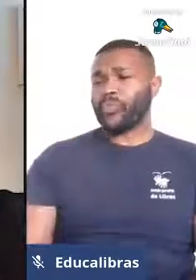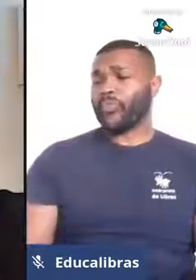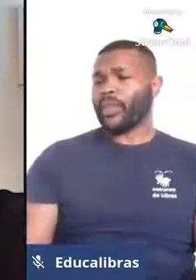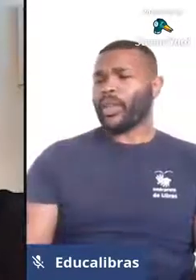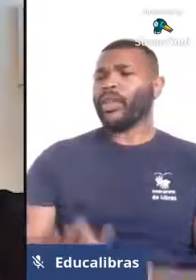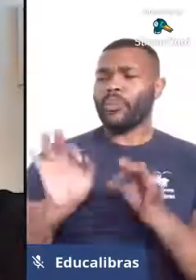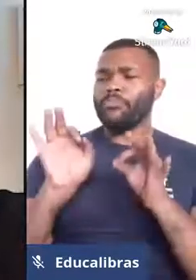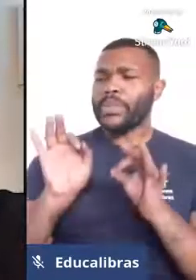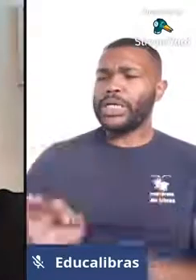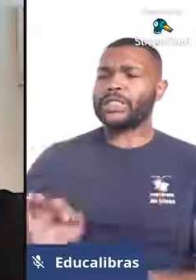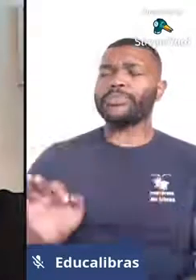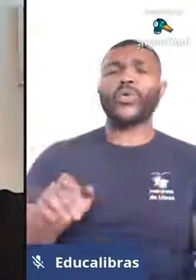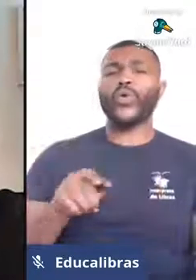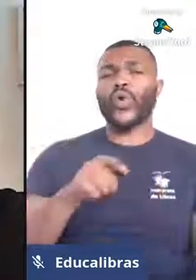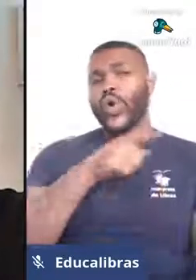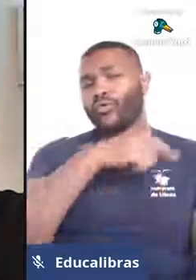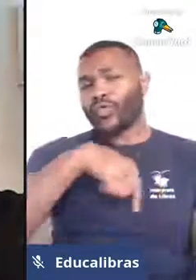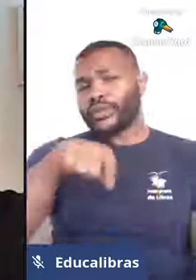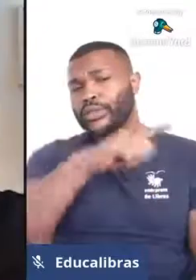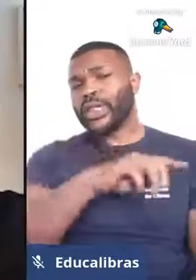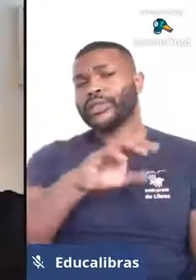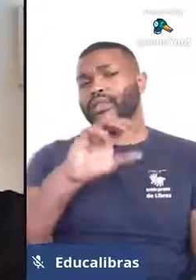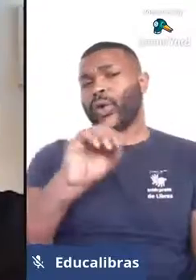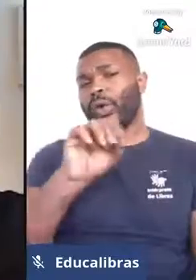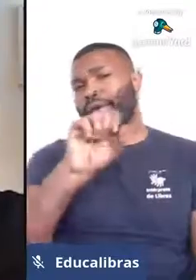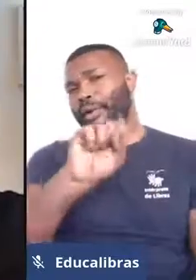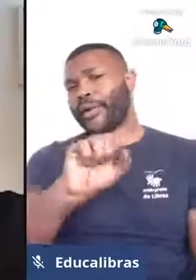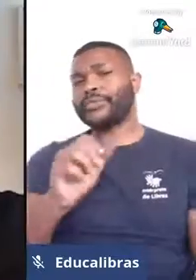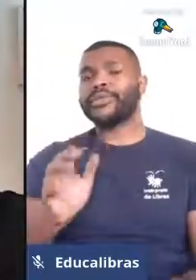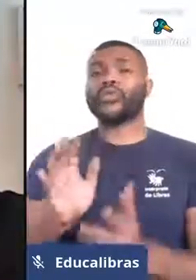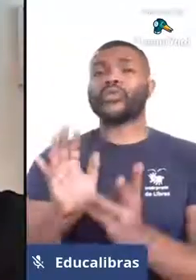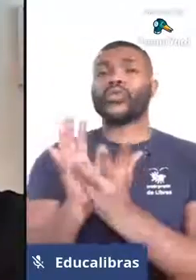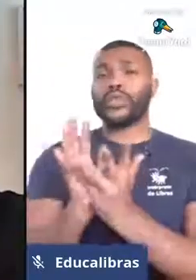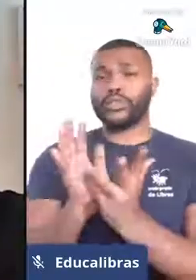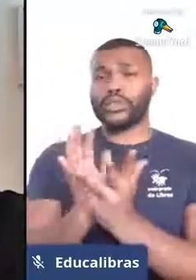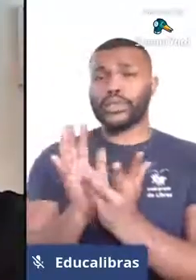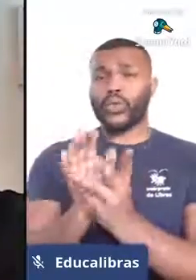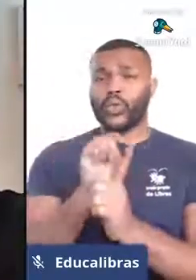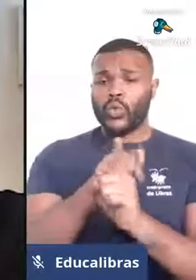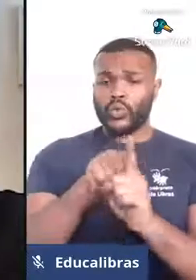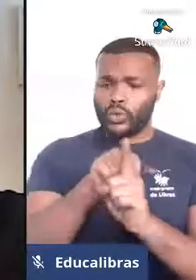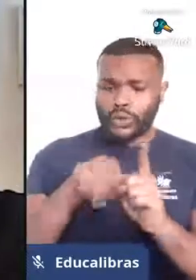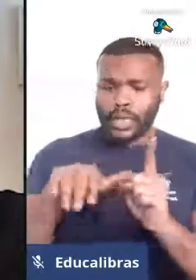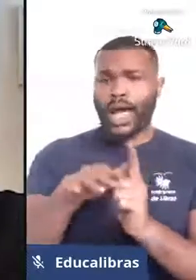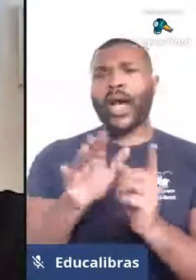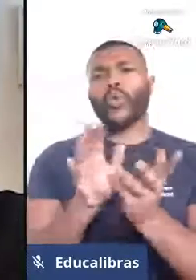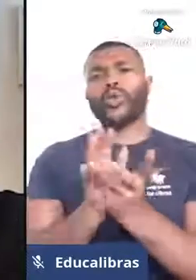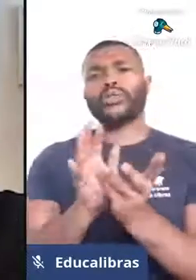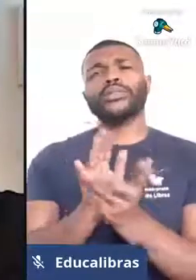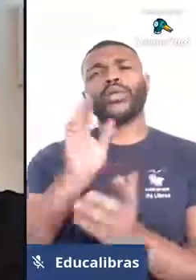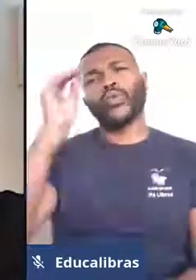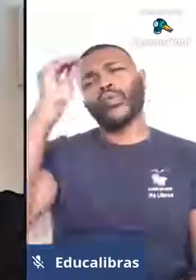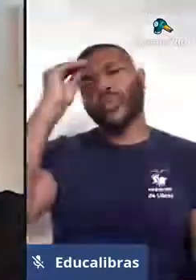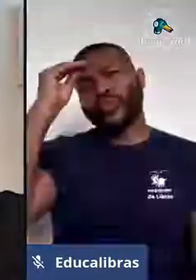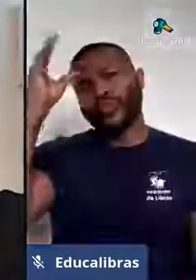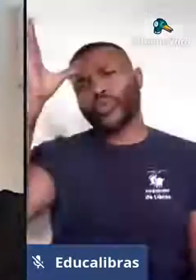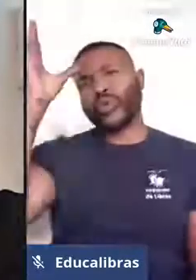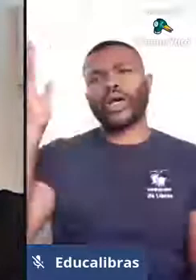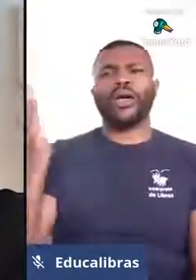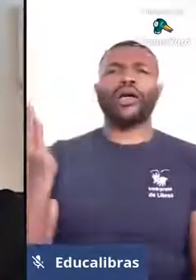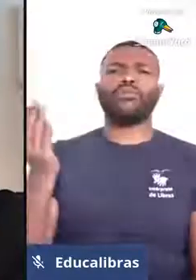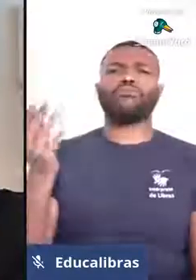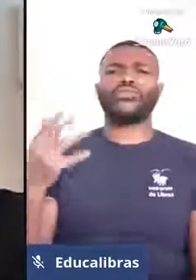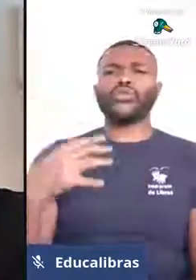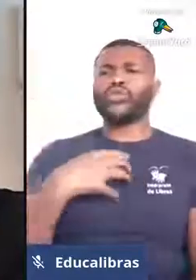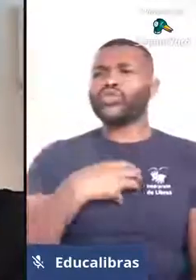vocês, né, as OS, as organizações aí culturais, de forma muito mais forte do que